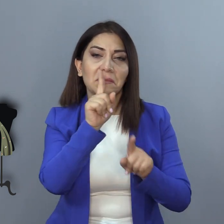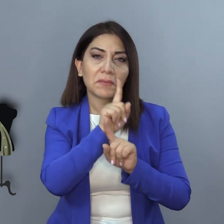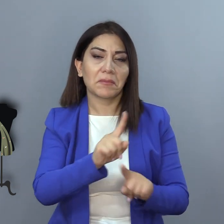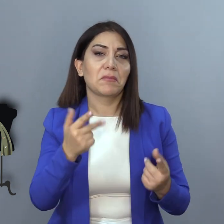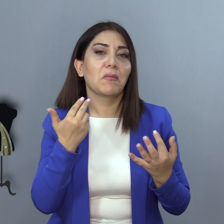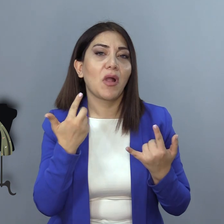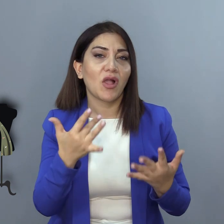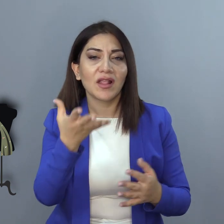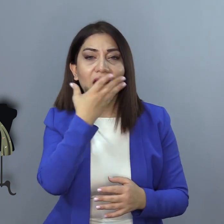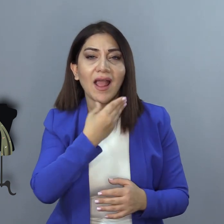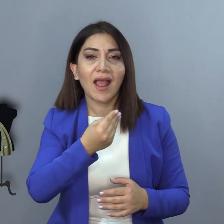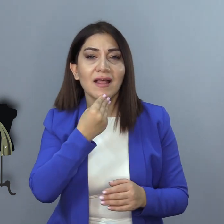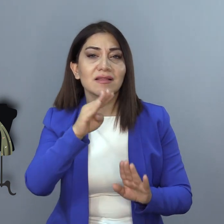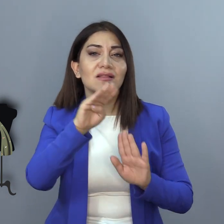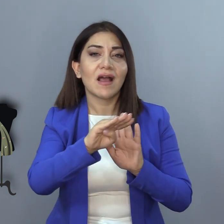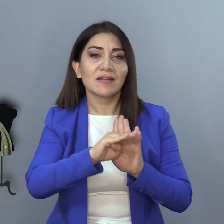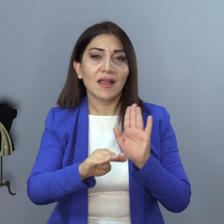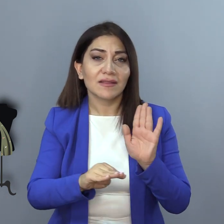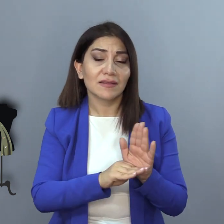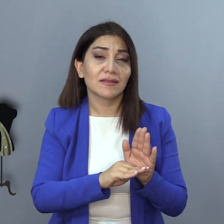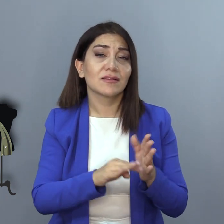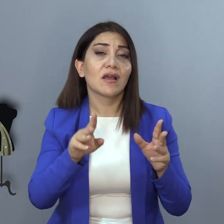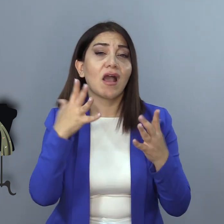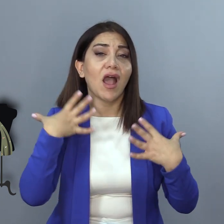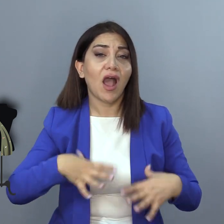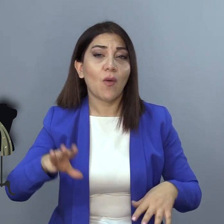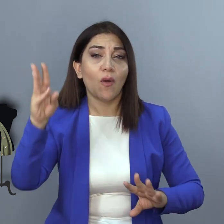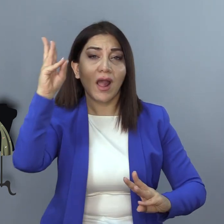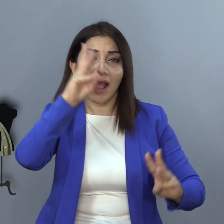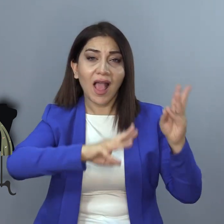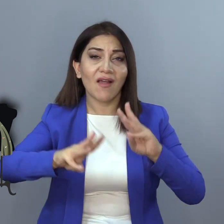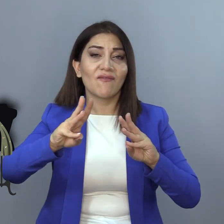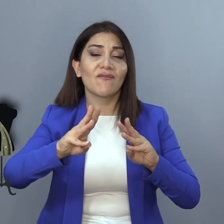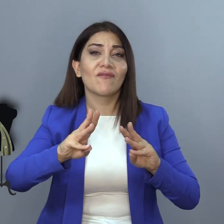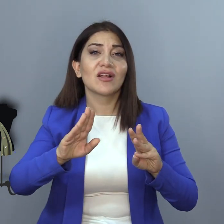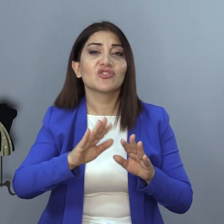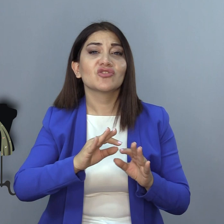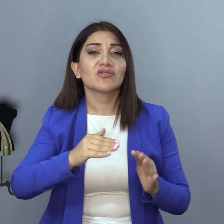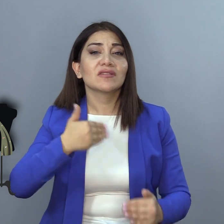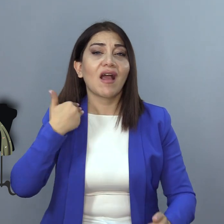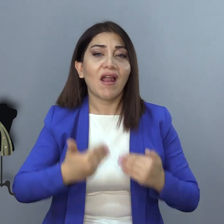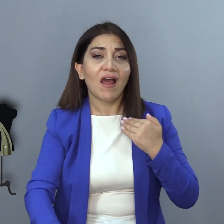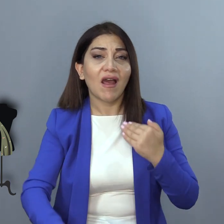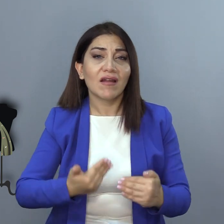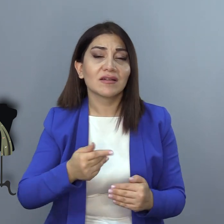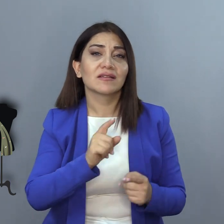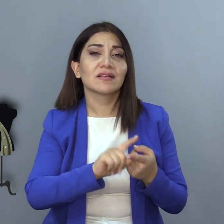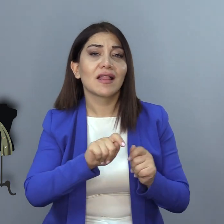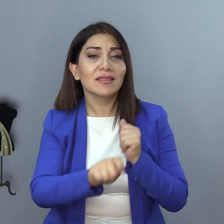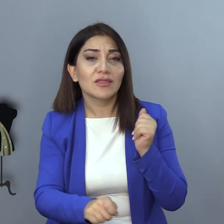գեղեցկության նորմերը, որոնք արտահետվում է նաև հակուստի կարուցվածքի, չապաբաժիների, մանրուքների, կտորի, գույնի